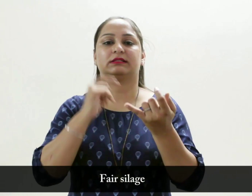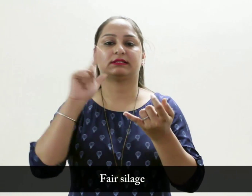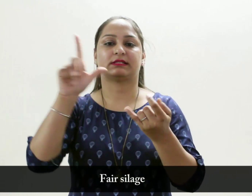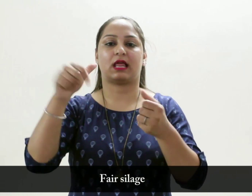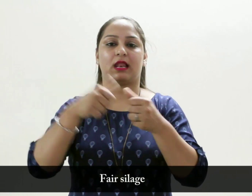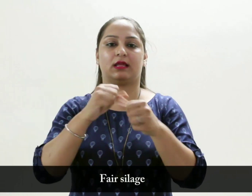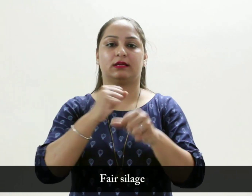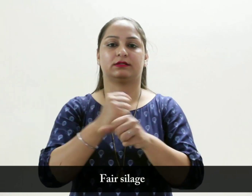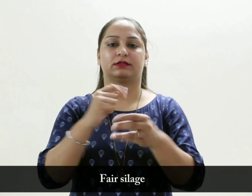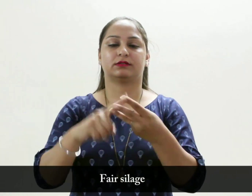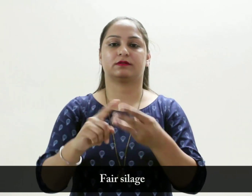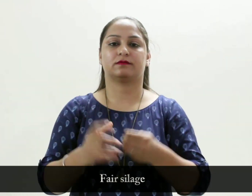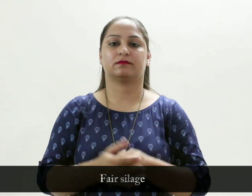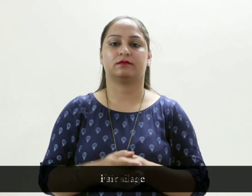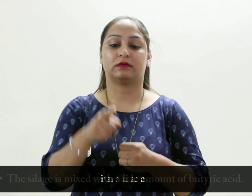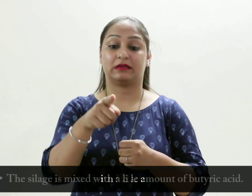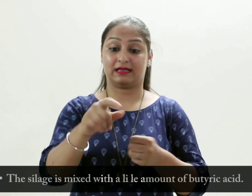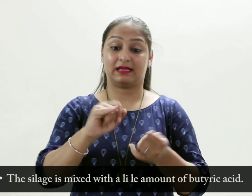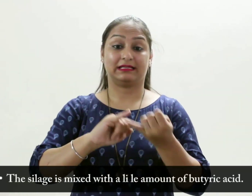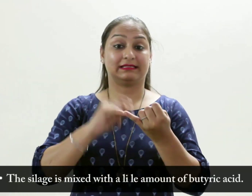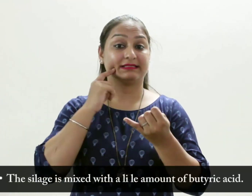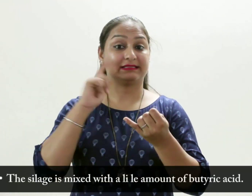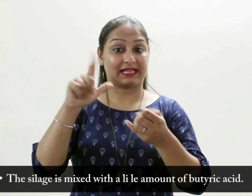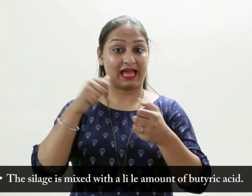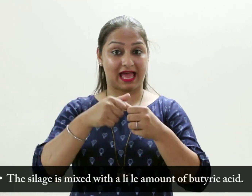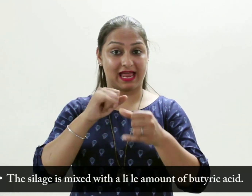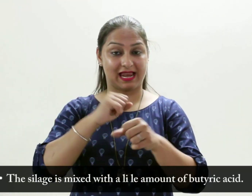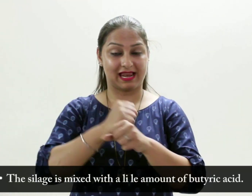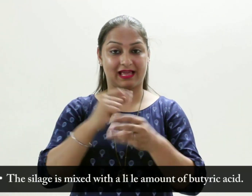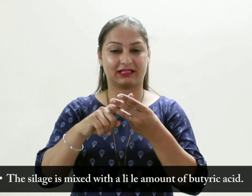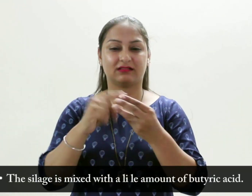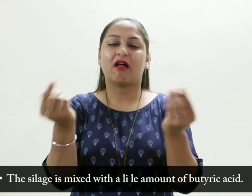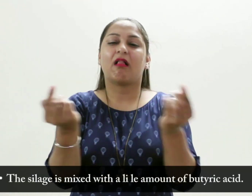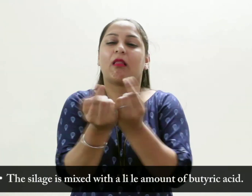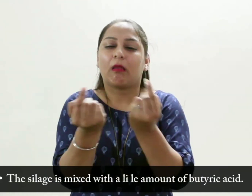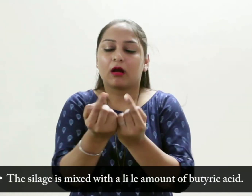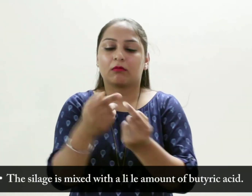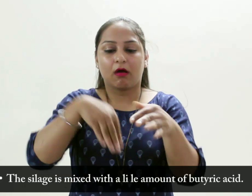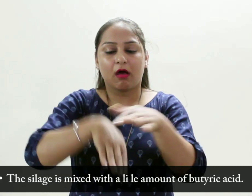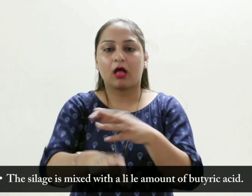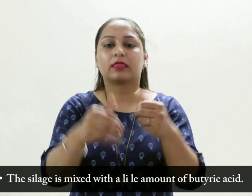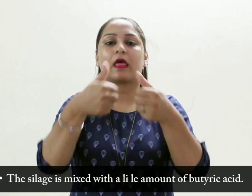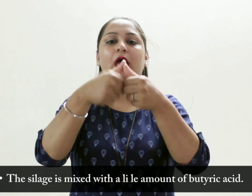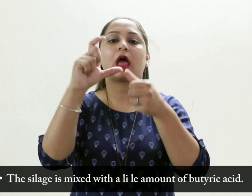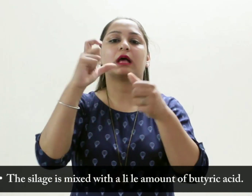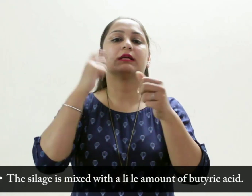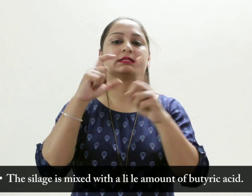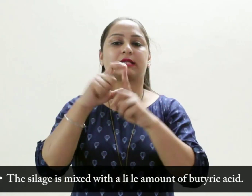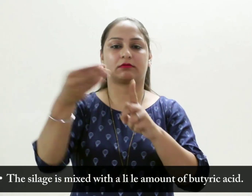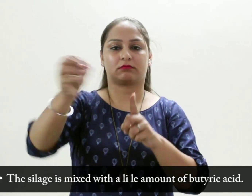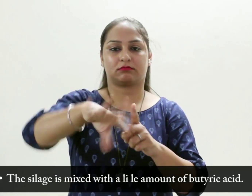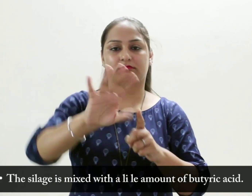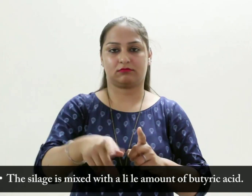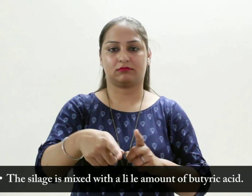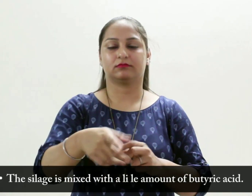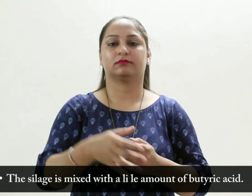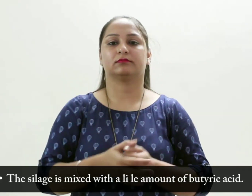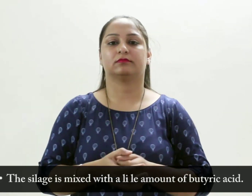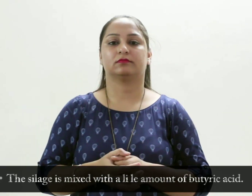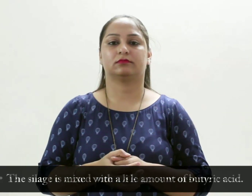उचित साइलेज। साइलेज को लियर एसिड के लीले मात्रा के साथ मिलाया जाता है। कुछ मोल्ड